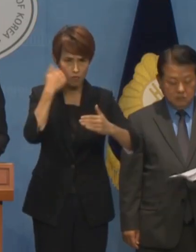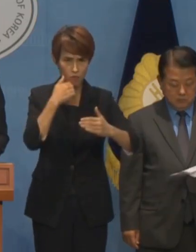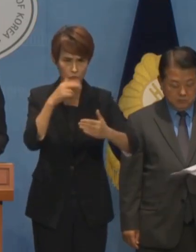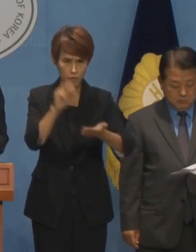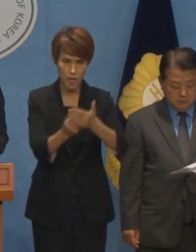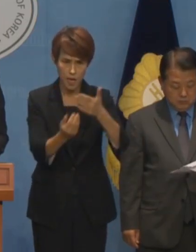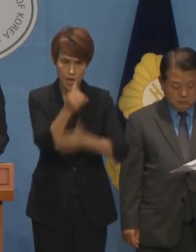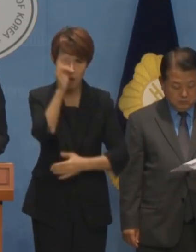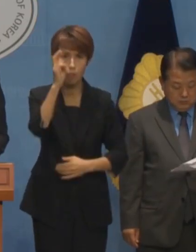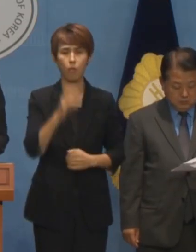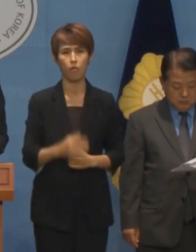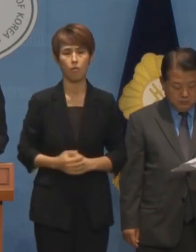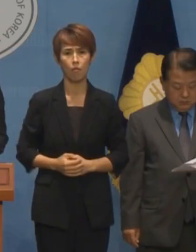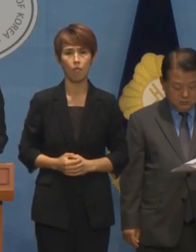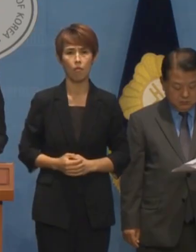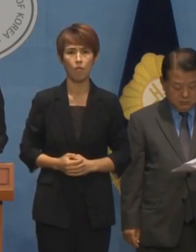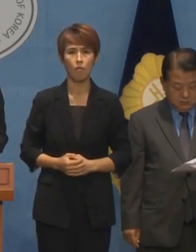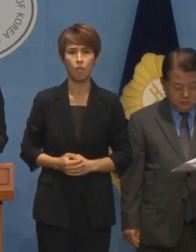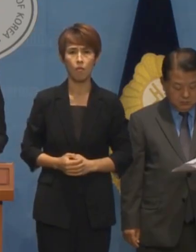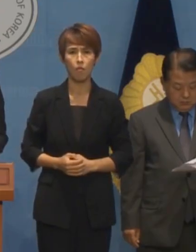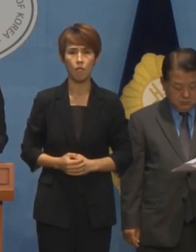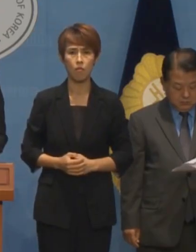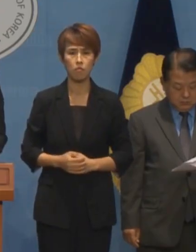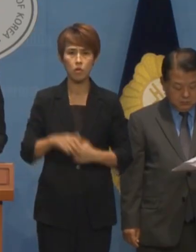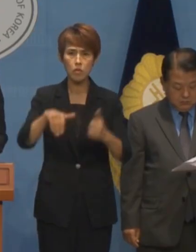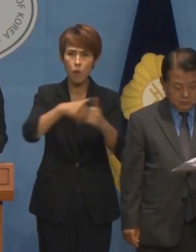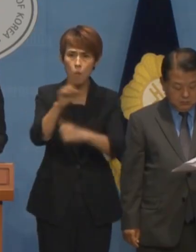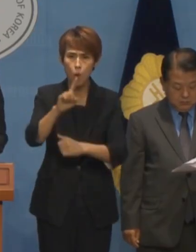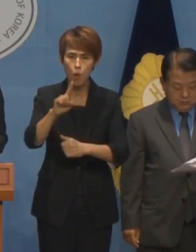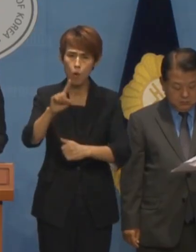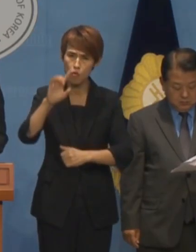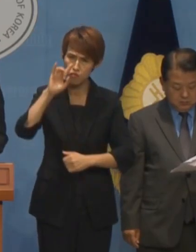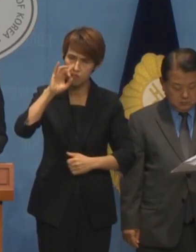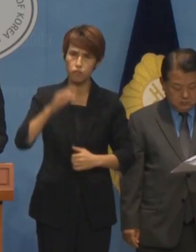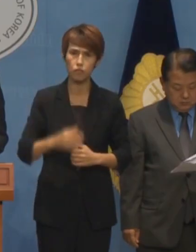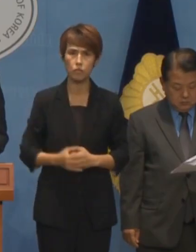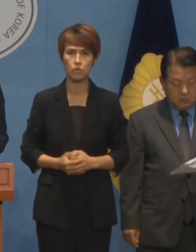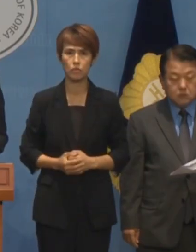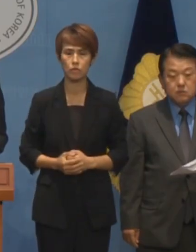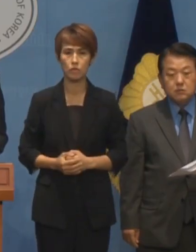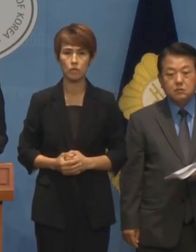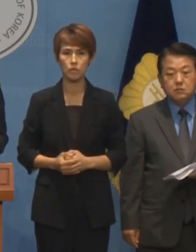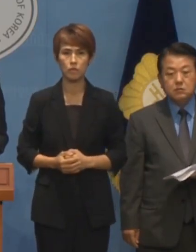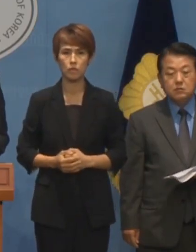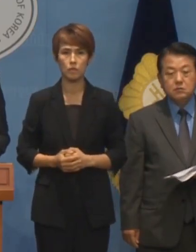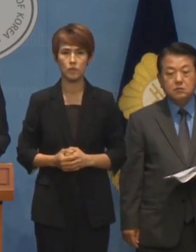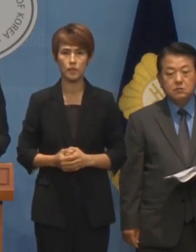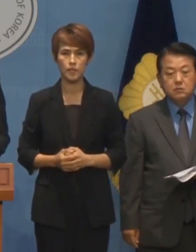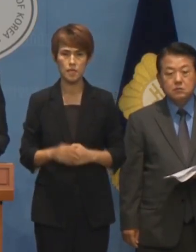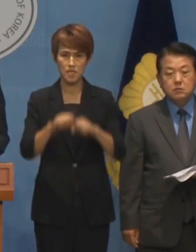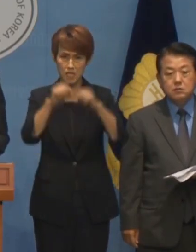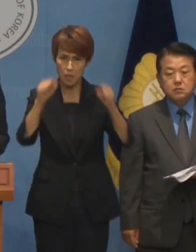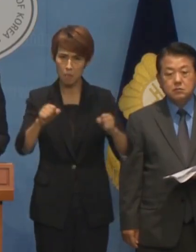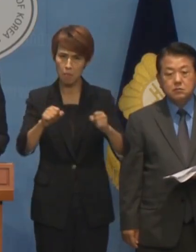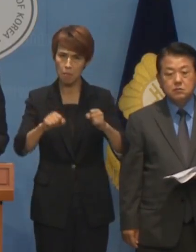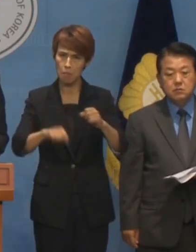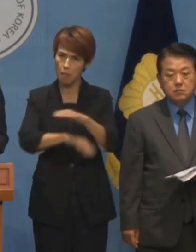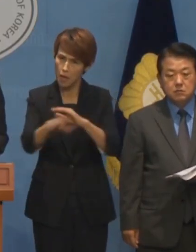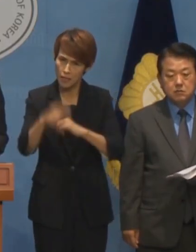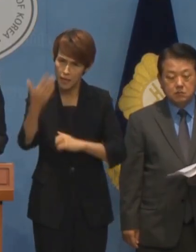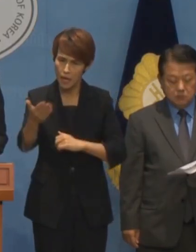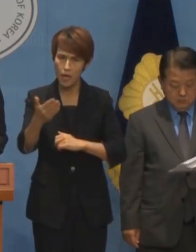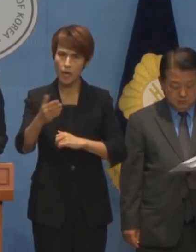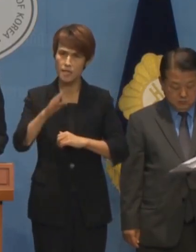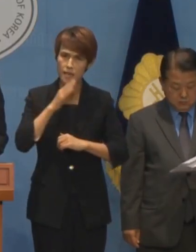있었을 것입니다. 당시 어떤 조치를 했는지 묻지 않을 수 없습니다. 보안 시스템에 미비는 없는지